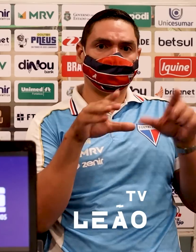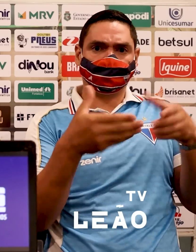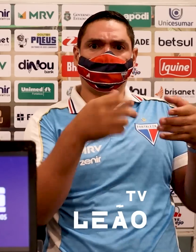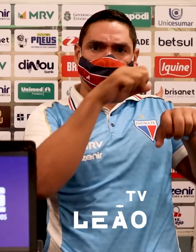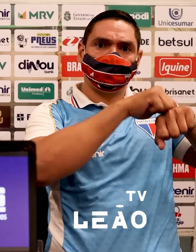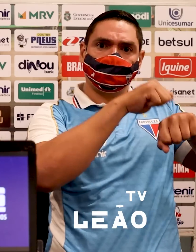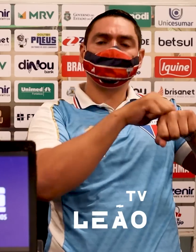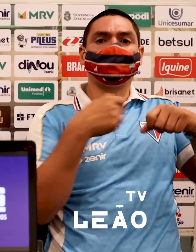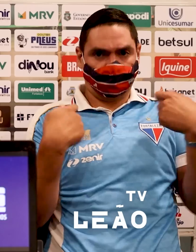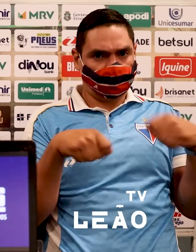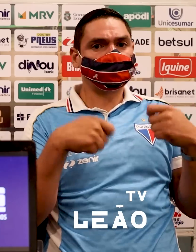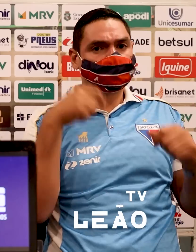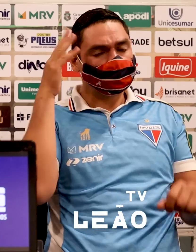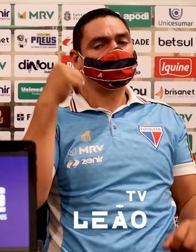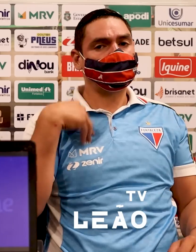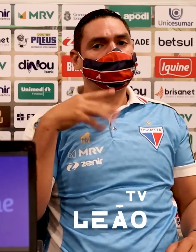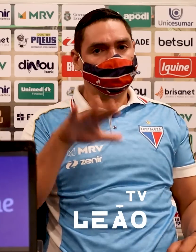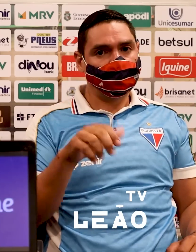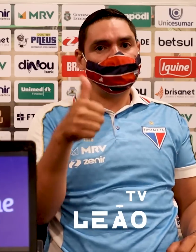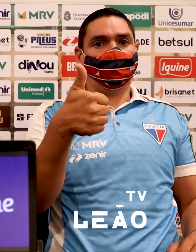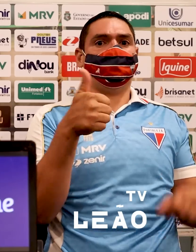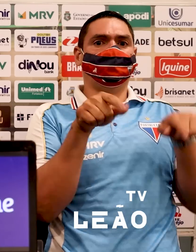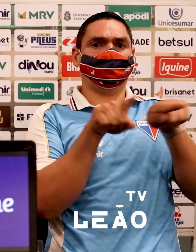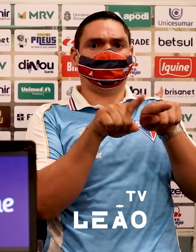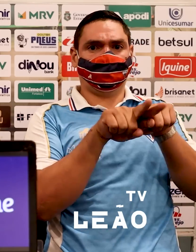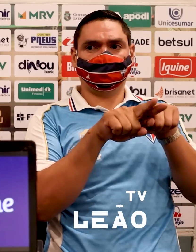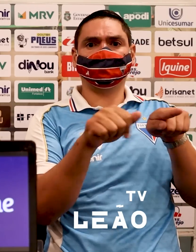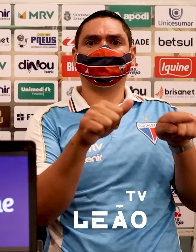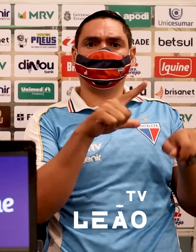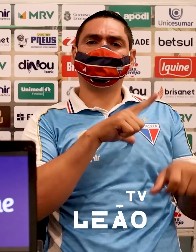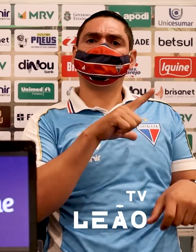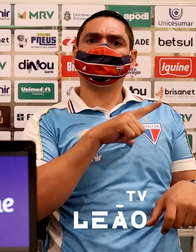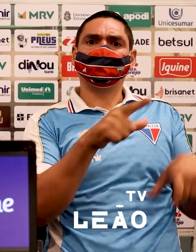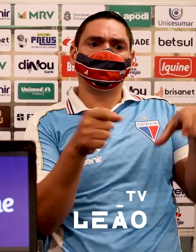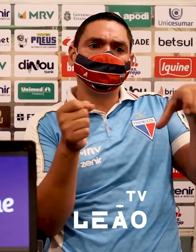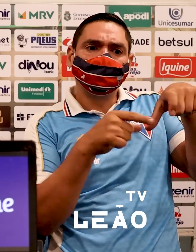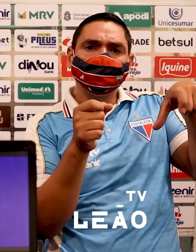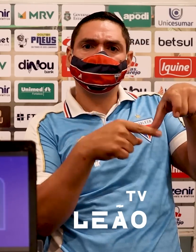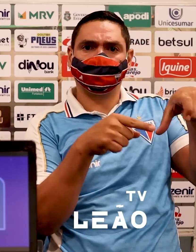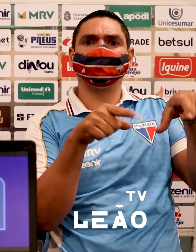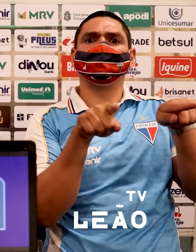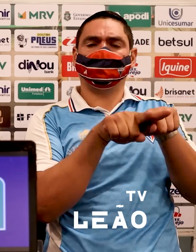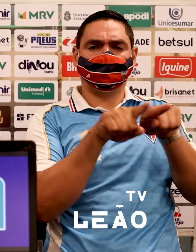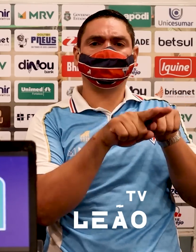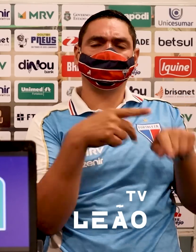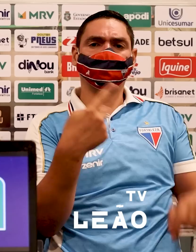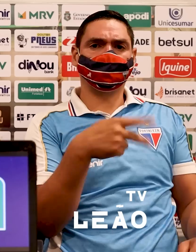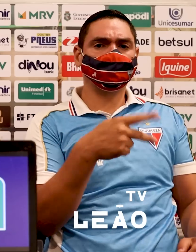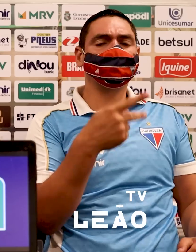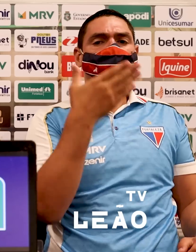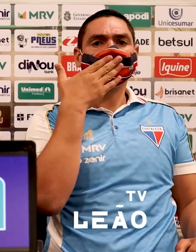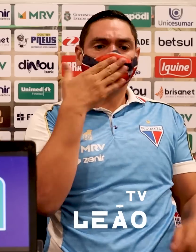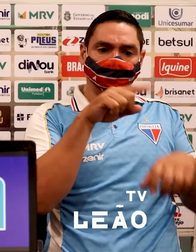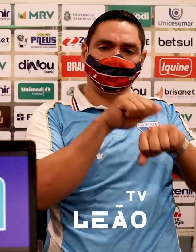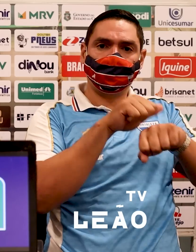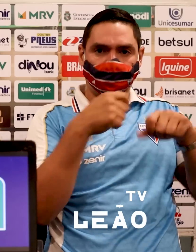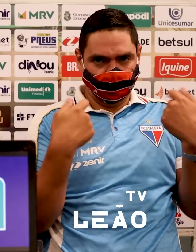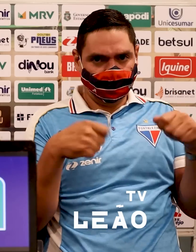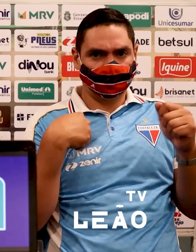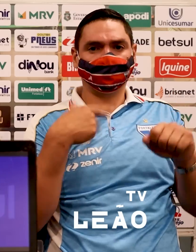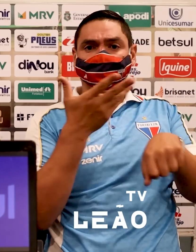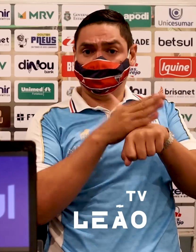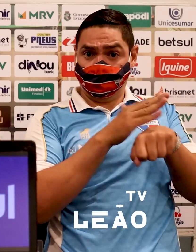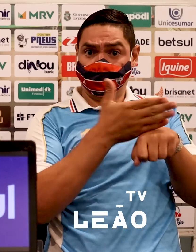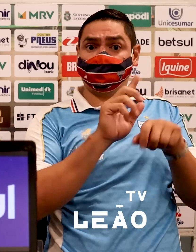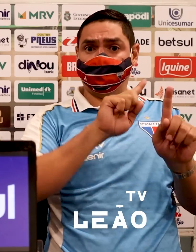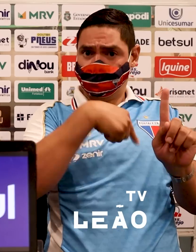A equipe sabe que tem que melhorar o zona metros ou finais. O time tem que trabalhar